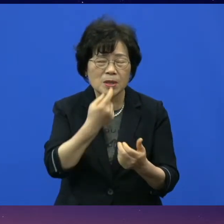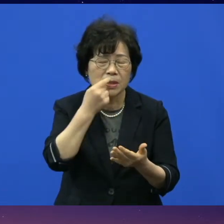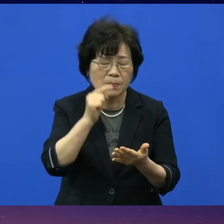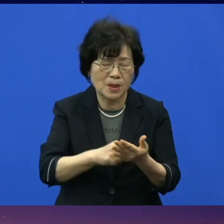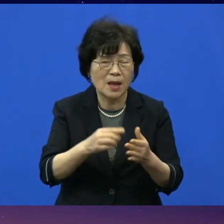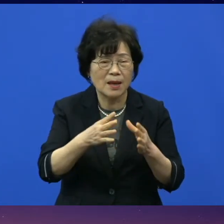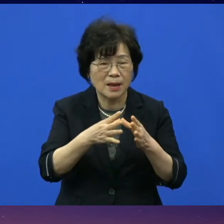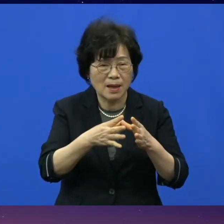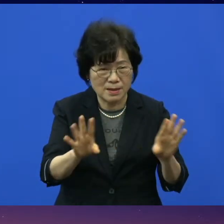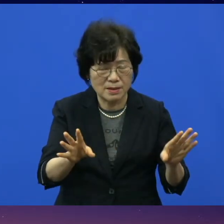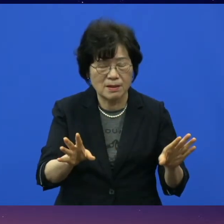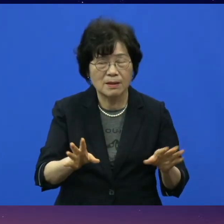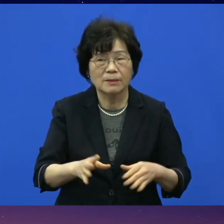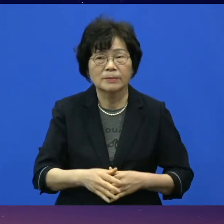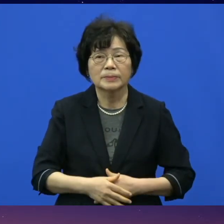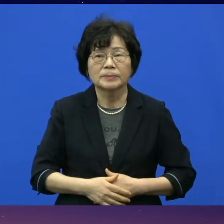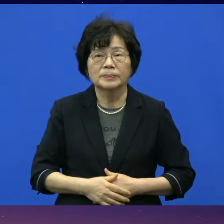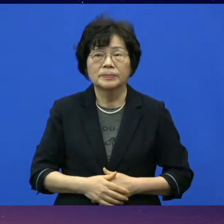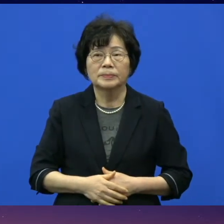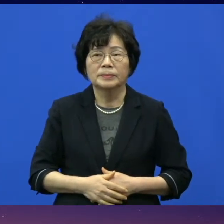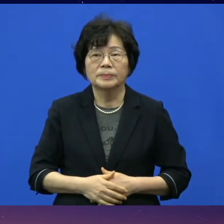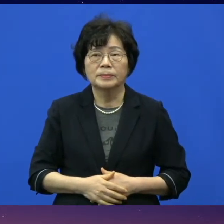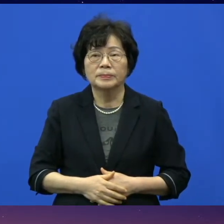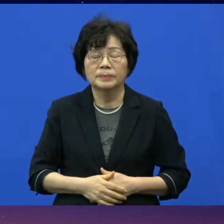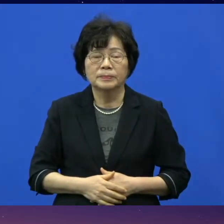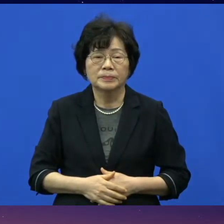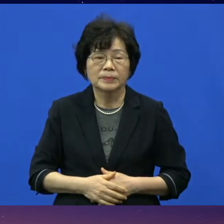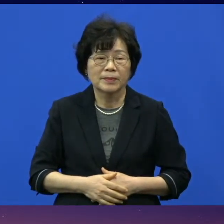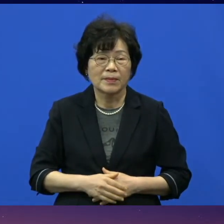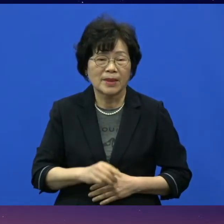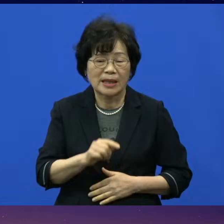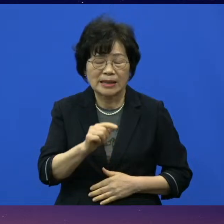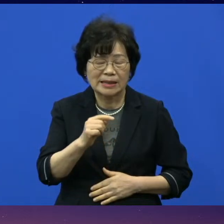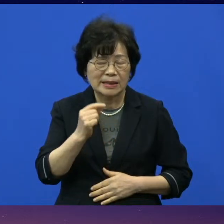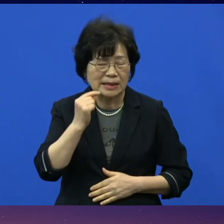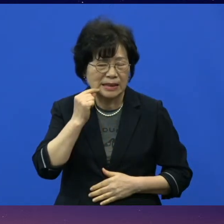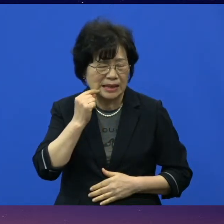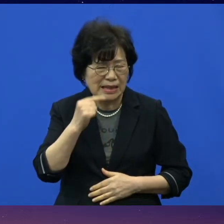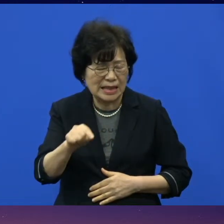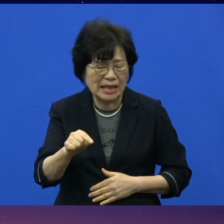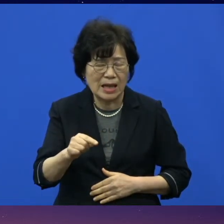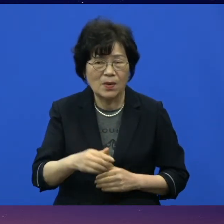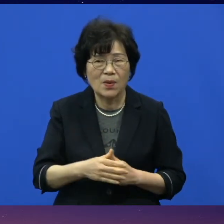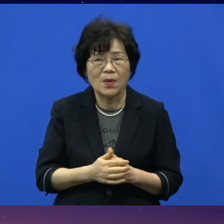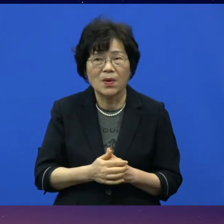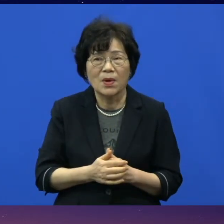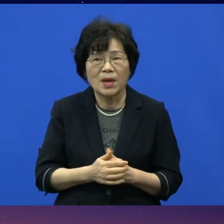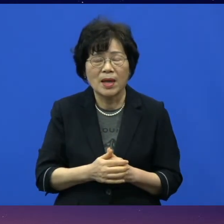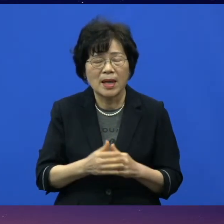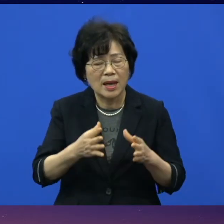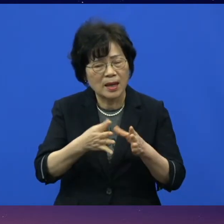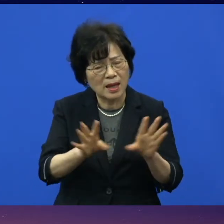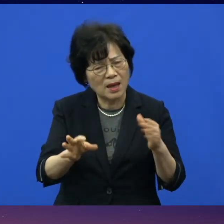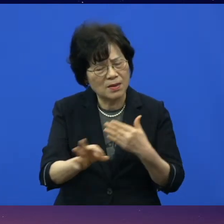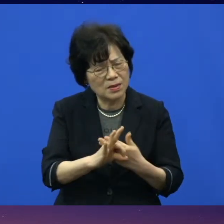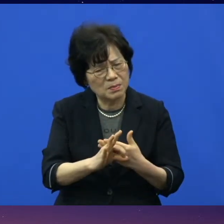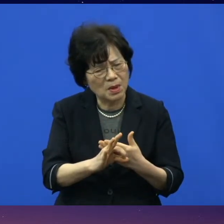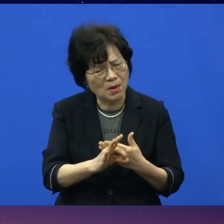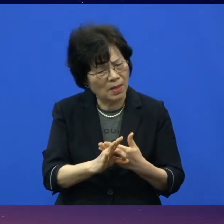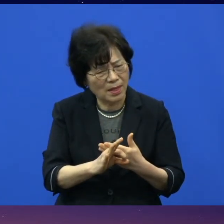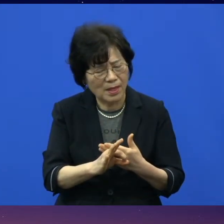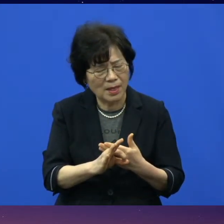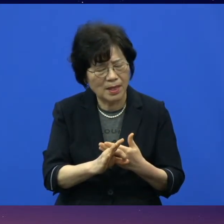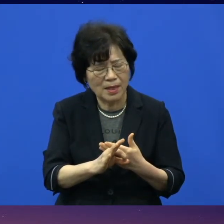깨어진다는 거예요. 쉽게 깨어져요. 쉽게 금이 가버리고 그리고 깨어지면 원상 회복이 쉽지 않아요. 그래서